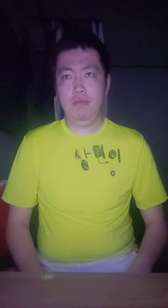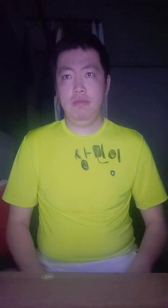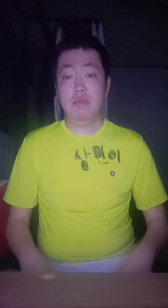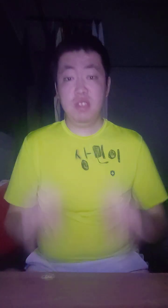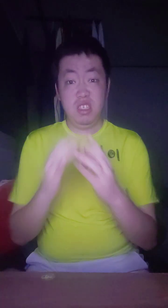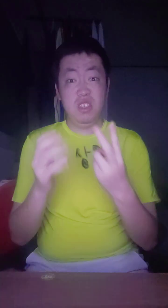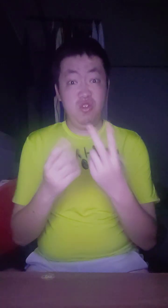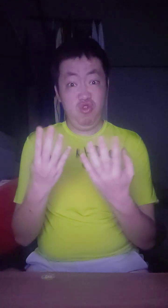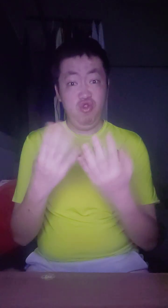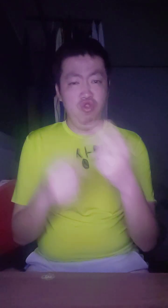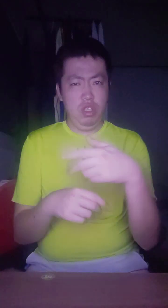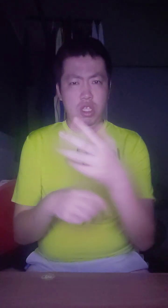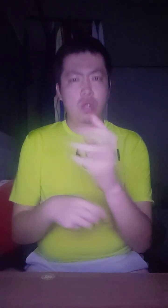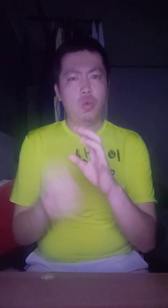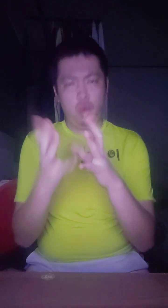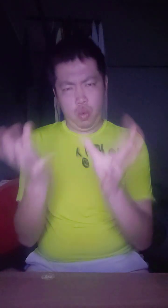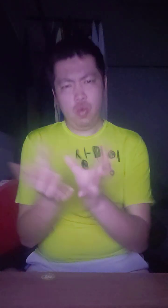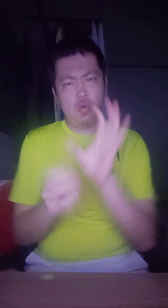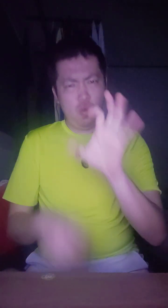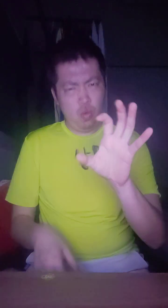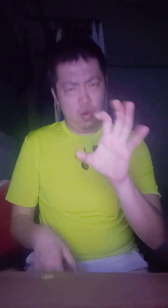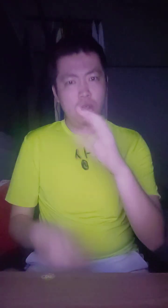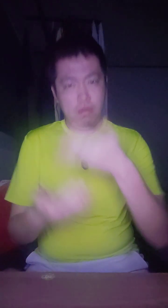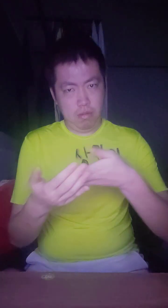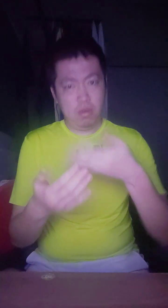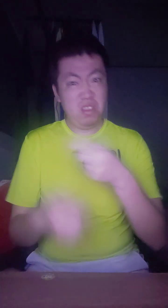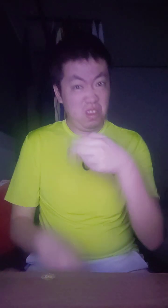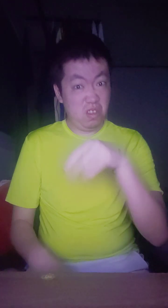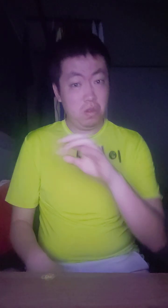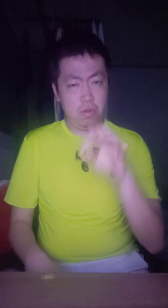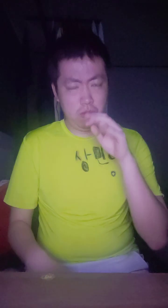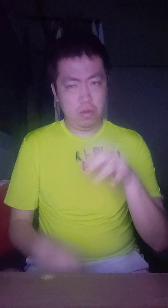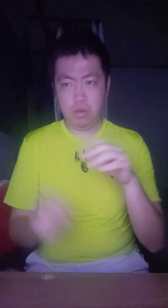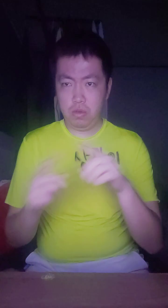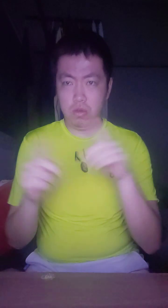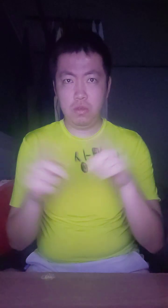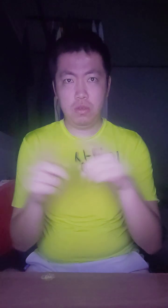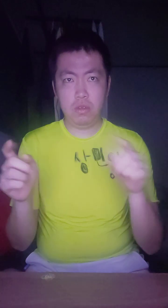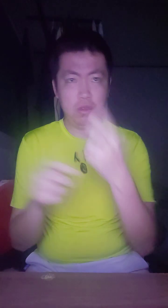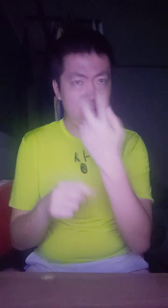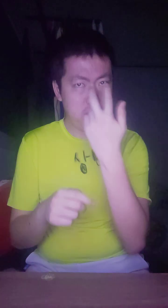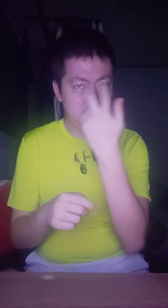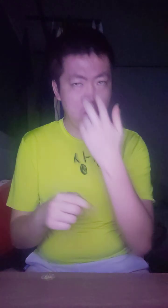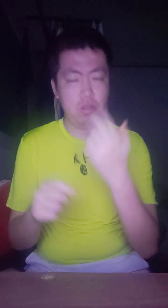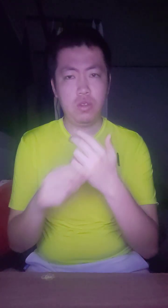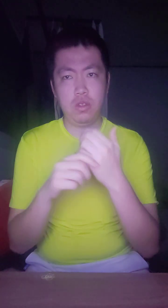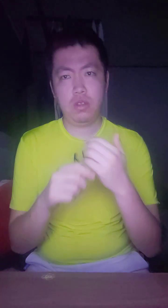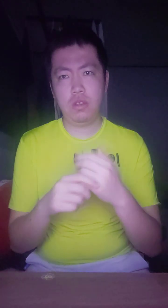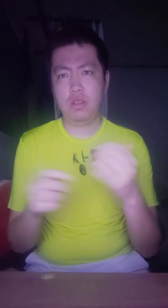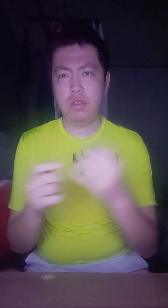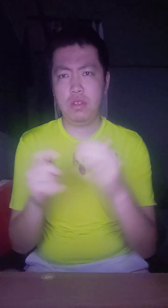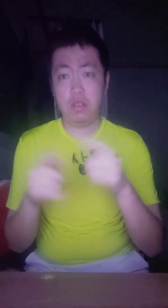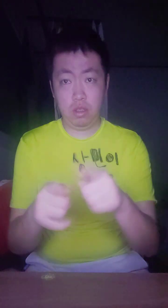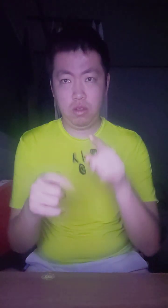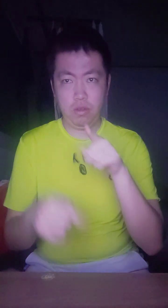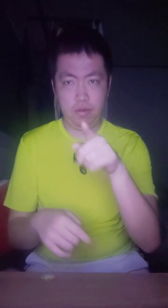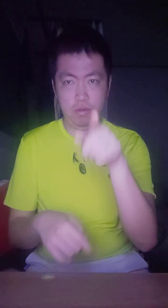지난달 29일 부산의 한 공중 화장실입니다. 한 남성이 여자 화장실 앞에서 한참을 서성이더니 안으로 들어갑니다. 잠시